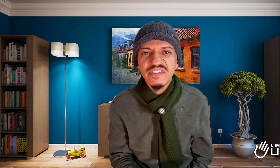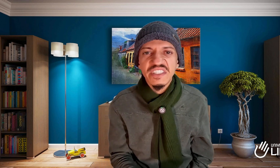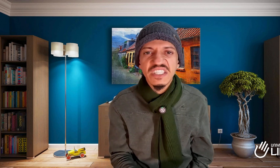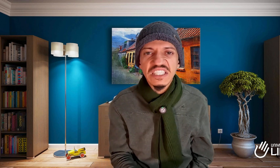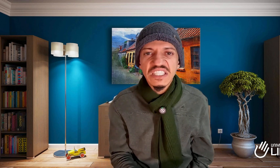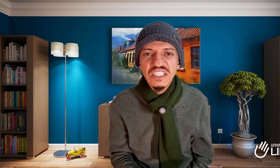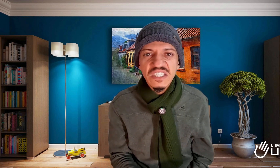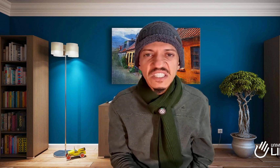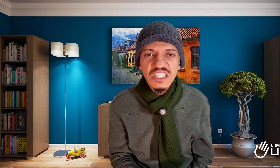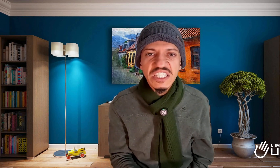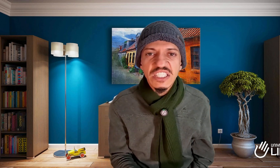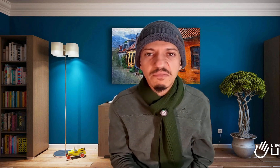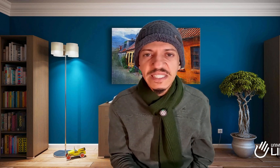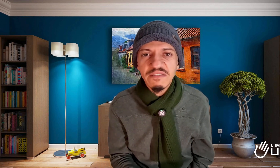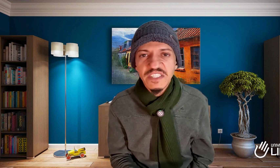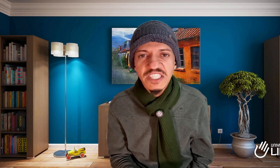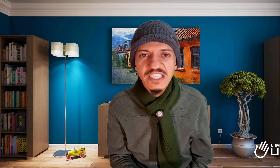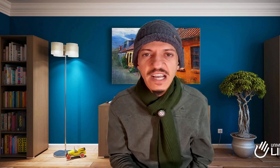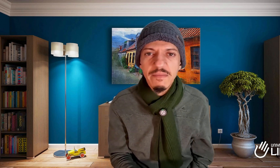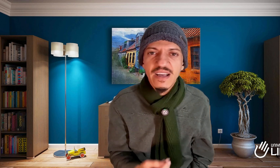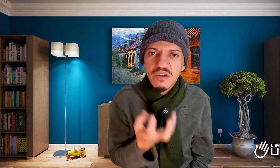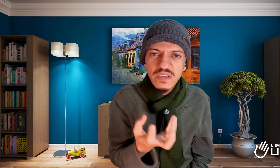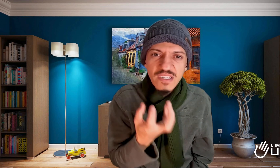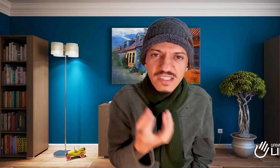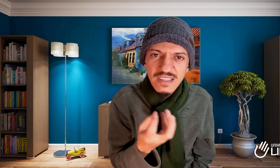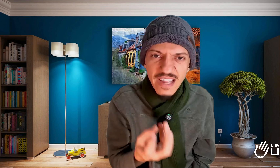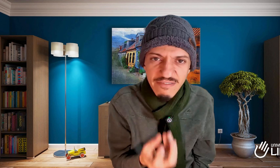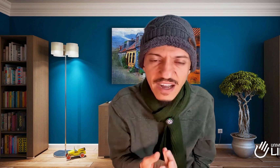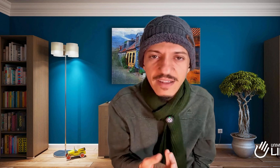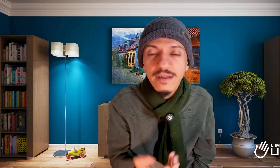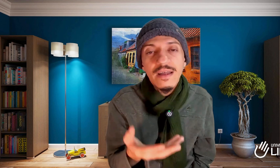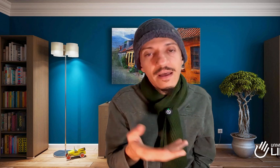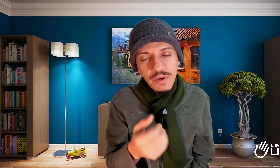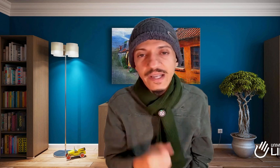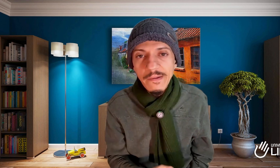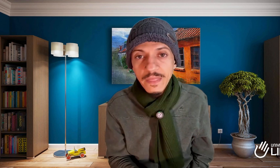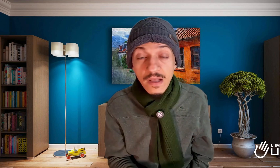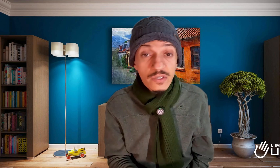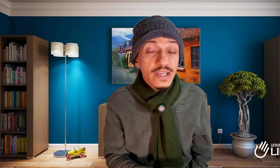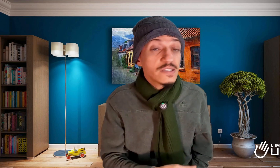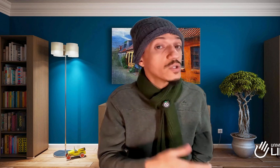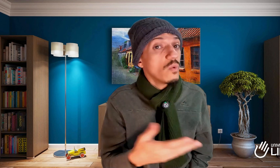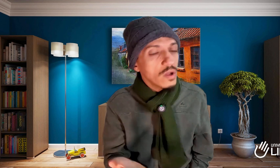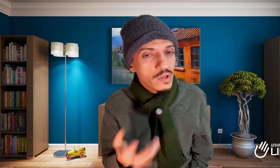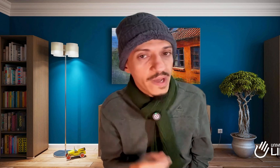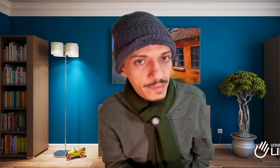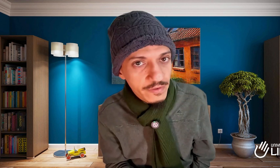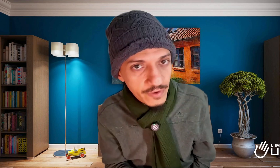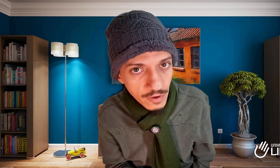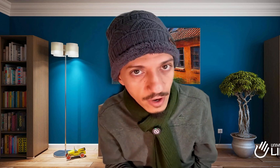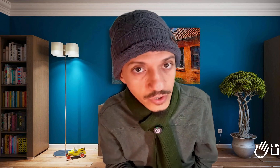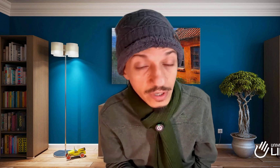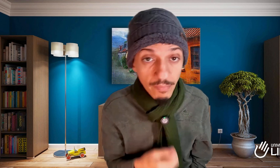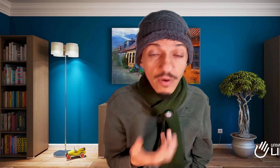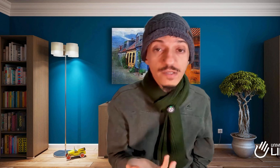assim... Oi, tudo bem com você? Sabe, aquela coisa assim, travada? Pois é. Só que existe um outro parâmetro fonológico que poucas